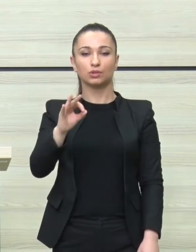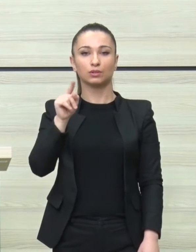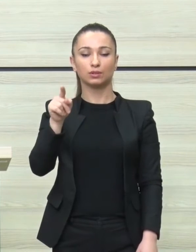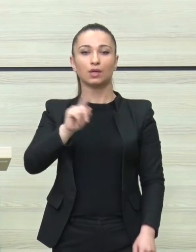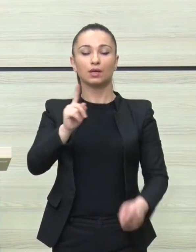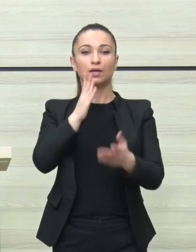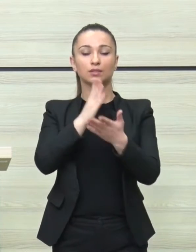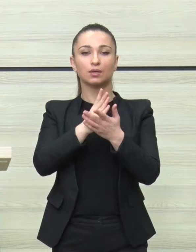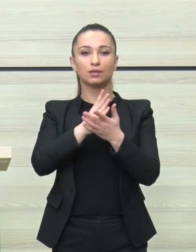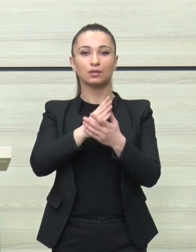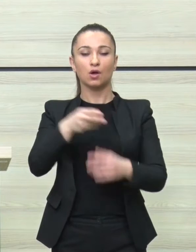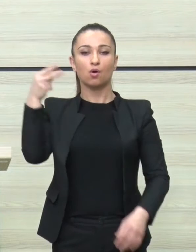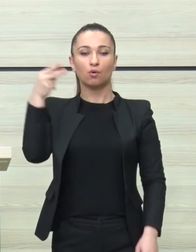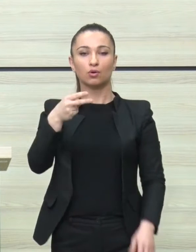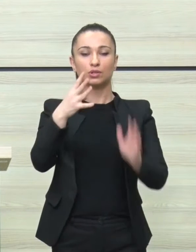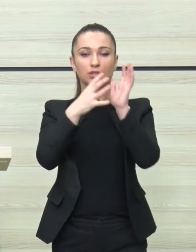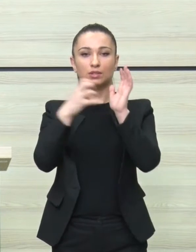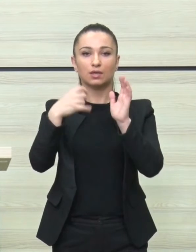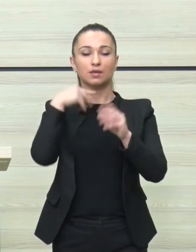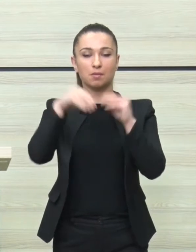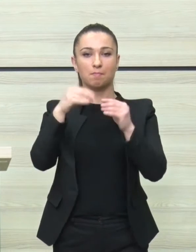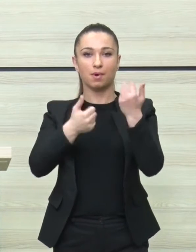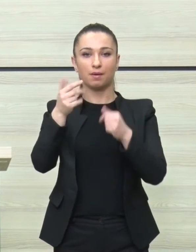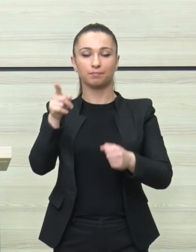35,73%, რაც არის 2900 ხმა.